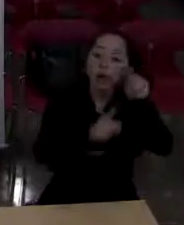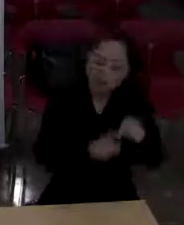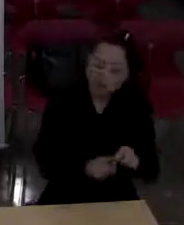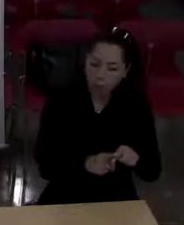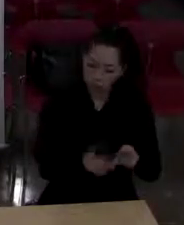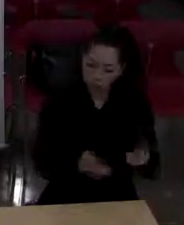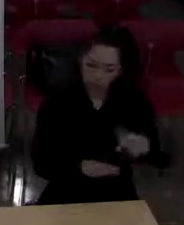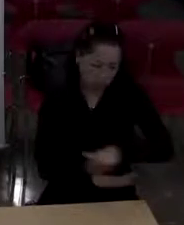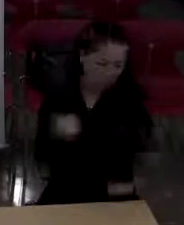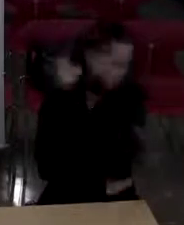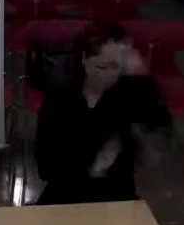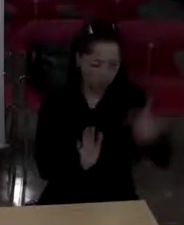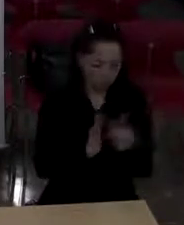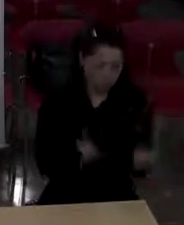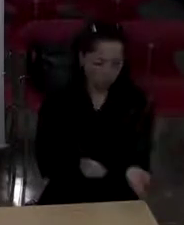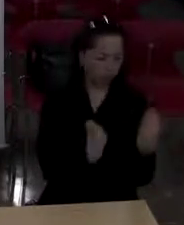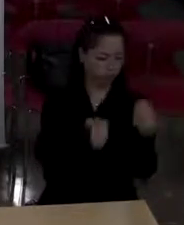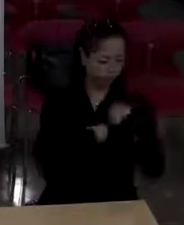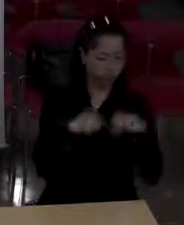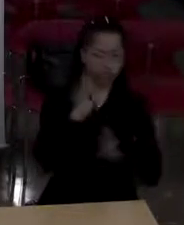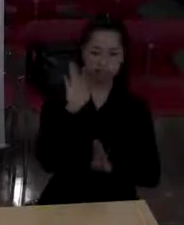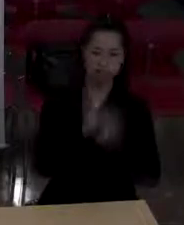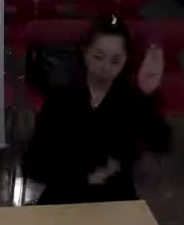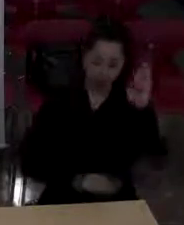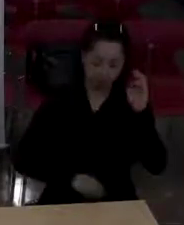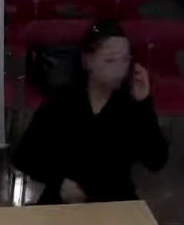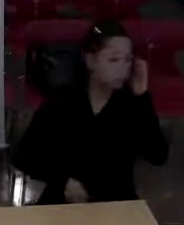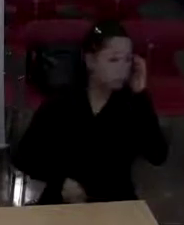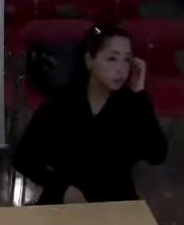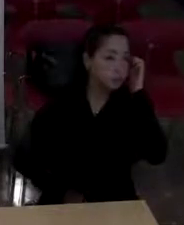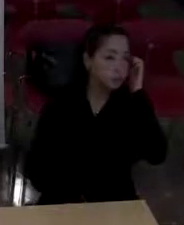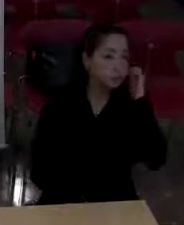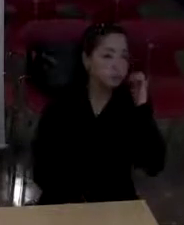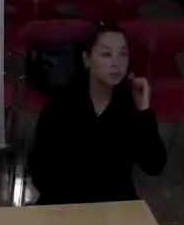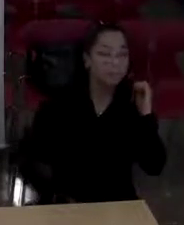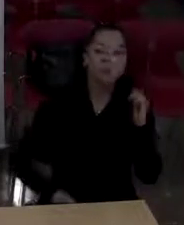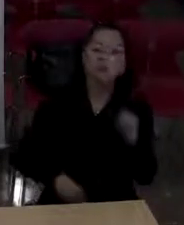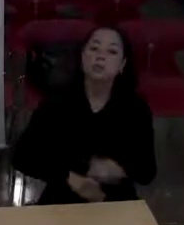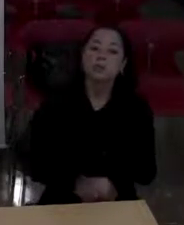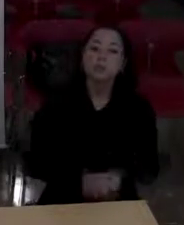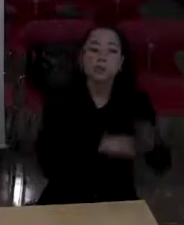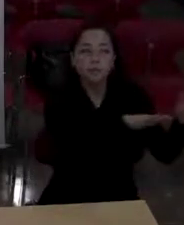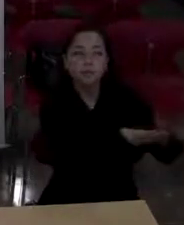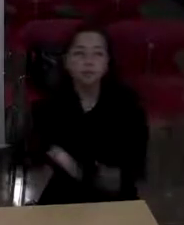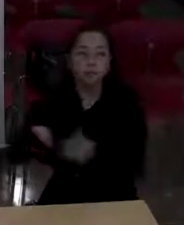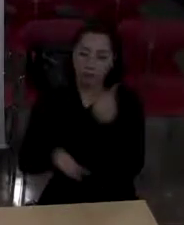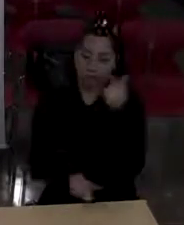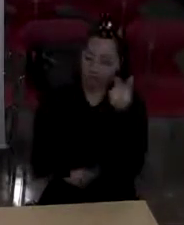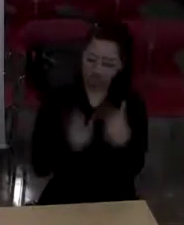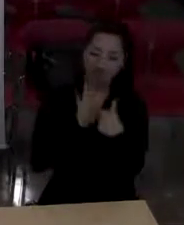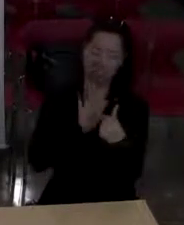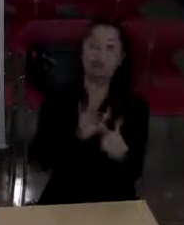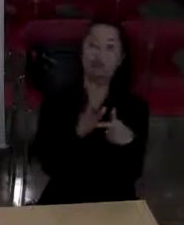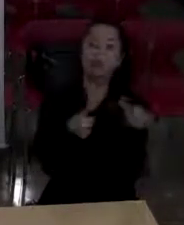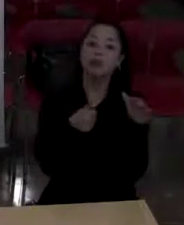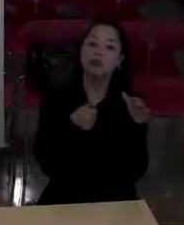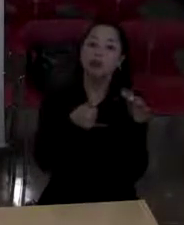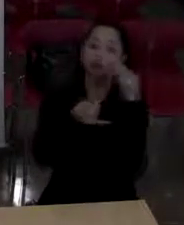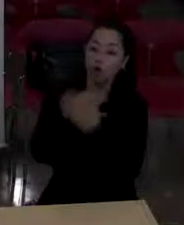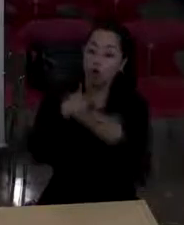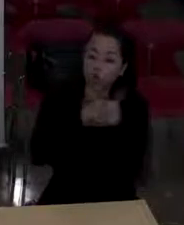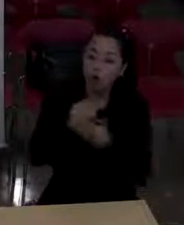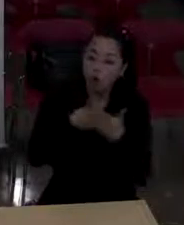Entonces, pues como parte introductoria tenemos que Colombia ha venido afianzando en diferentes procesos para hacer que la primera infancia ocupe un